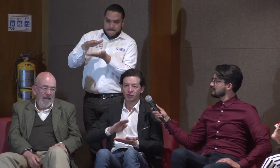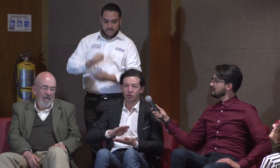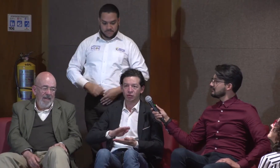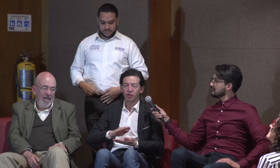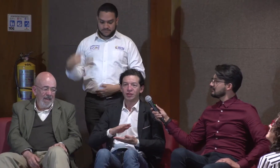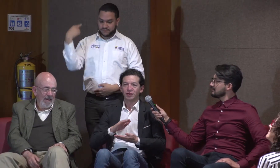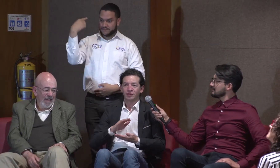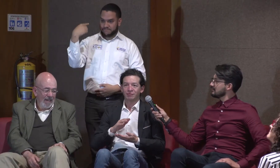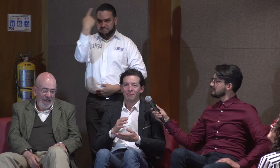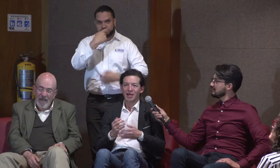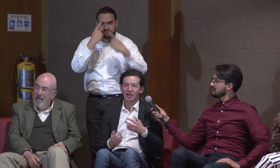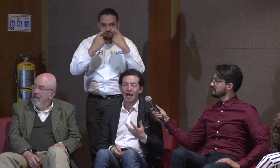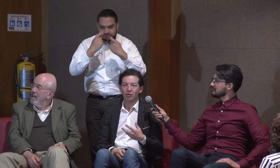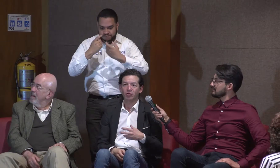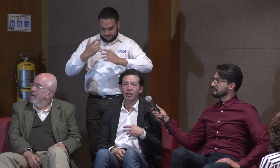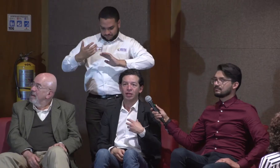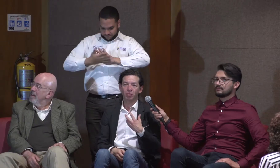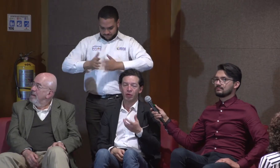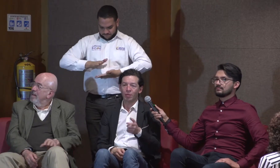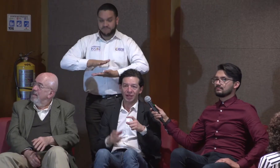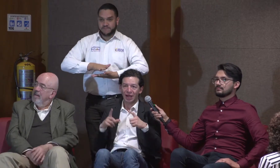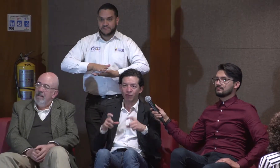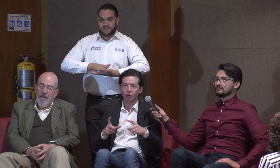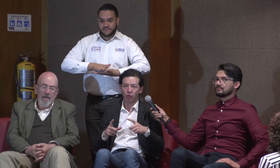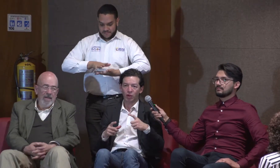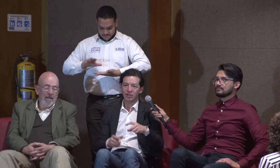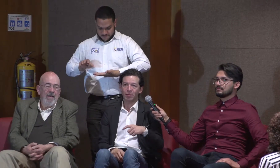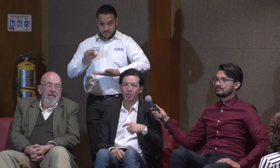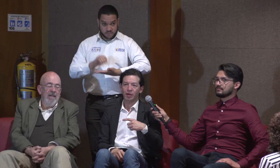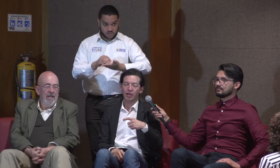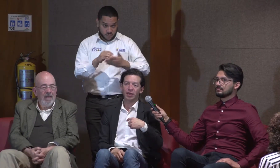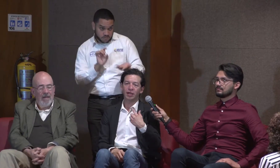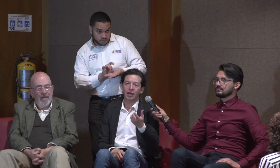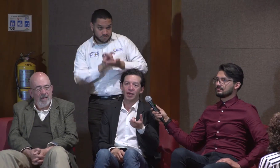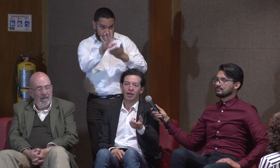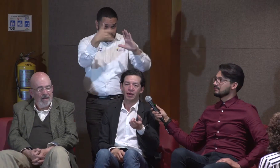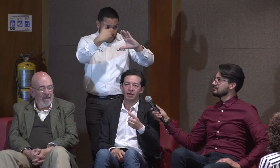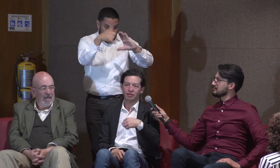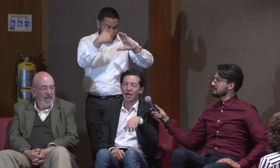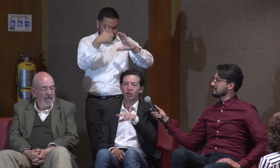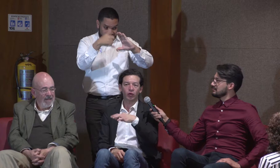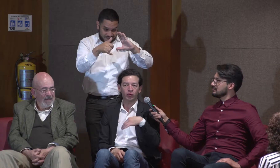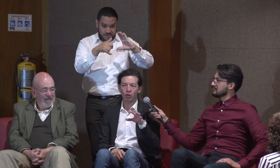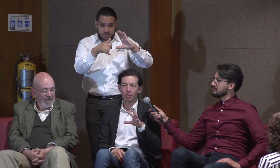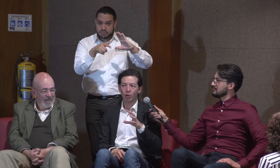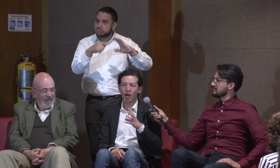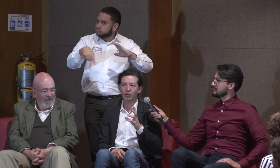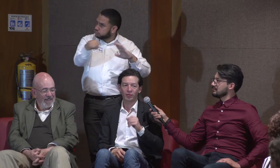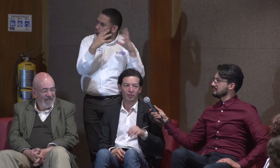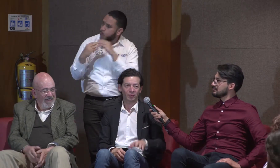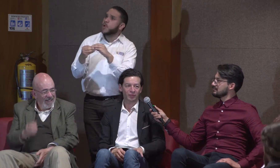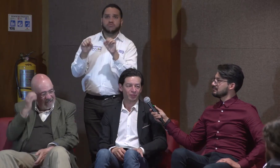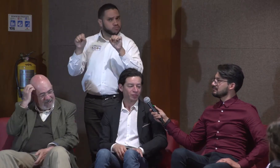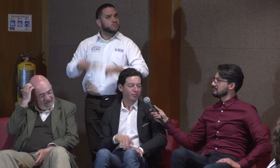el gesto más claro y yo mandé la foto por WhatsApp y ya todos lo